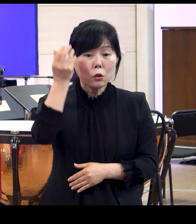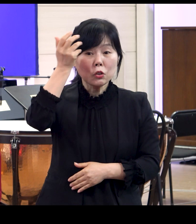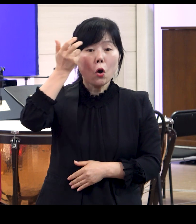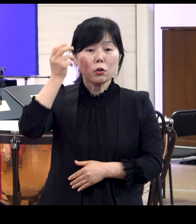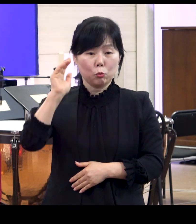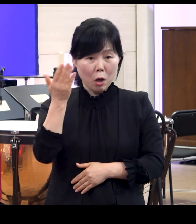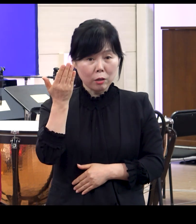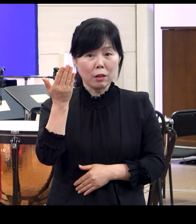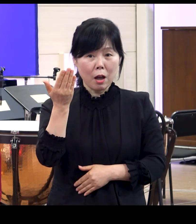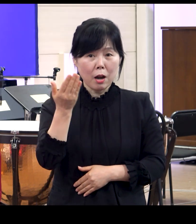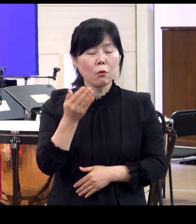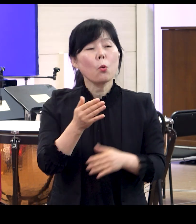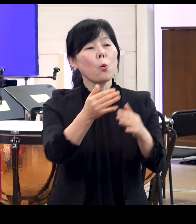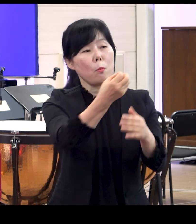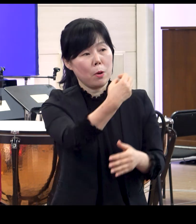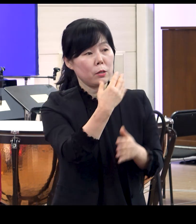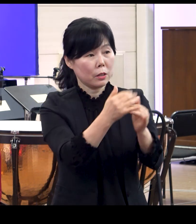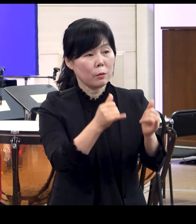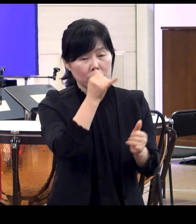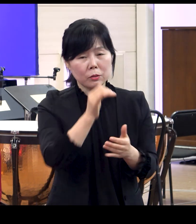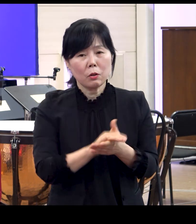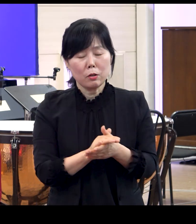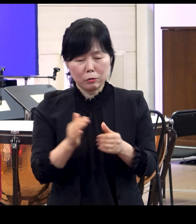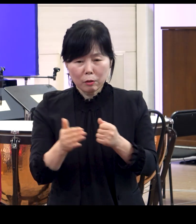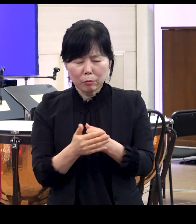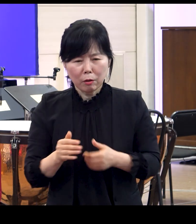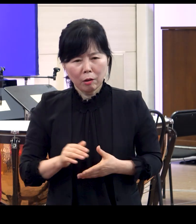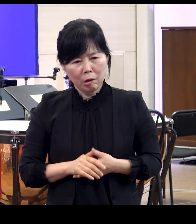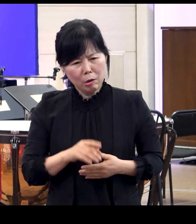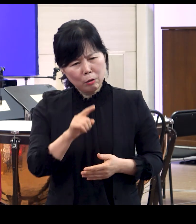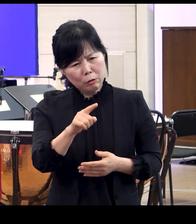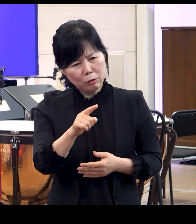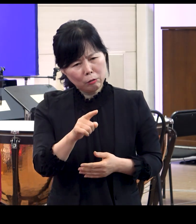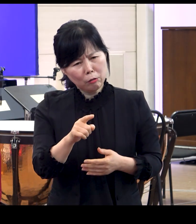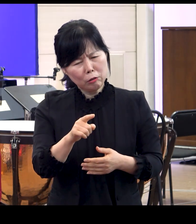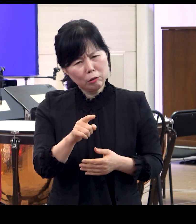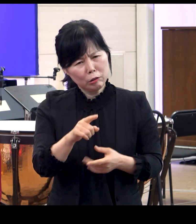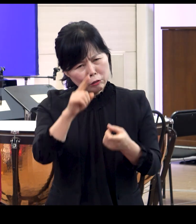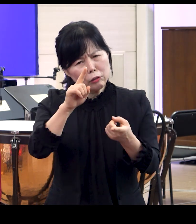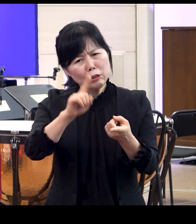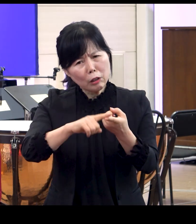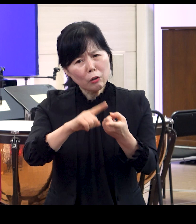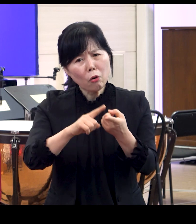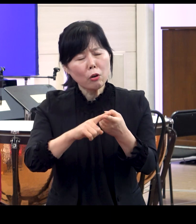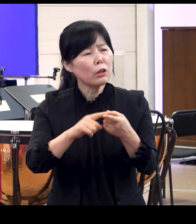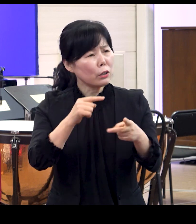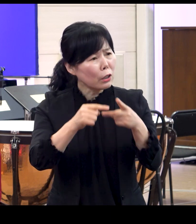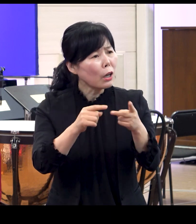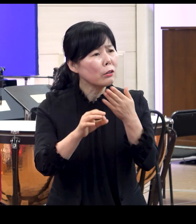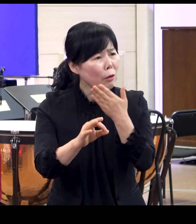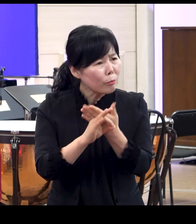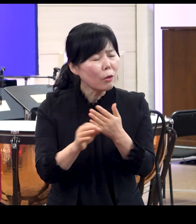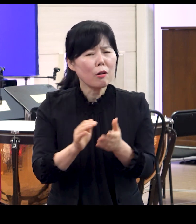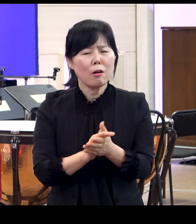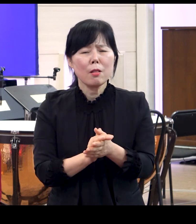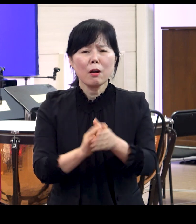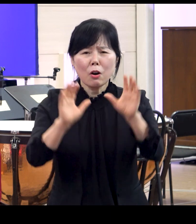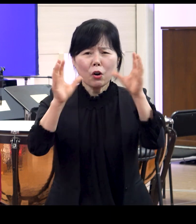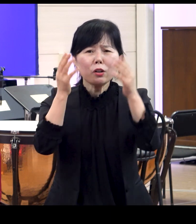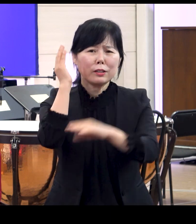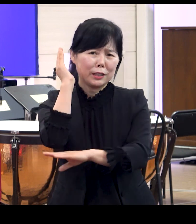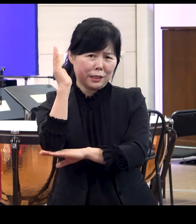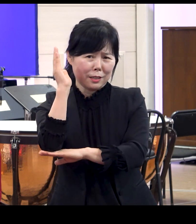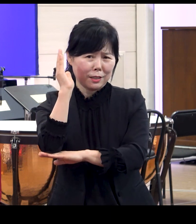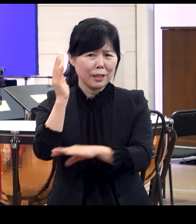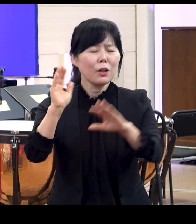거예요. 그런데 만일 그렇게만 이해한다고 한다면 이건 설화예요. 이건 정말 동화 같은 그런 이야기에